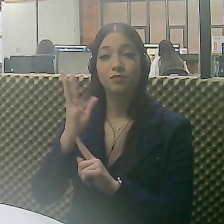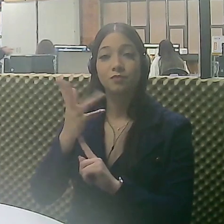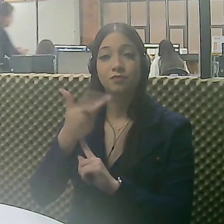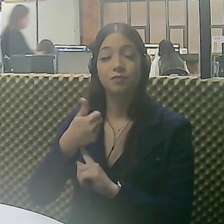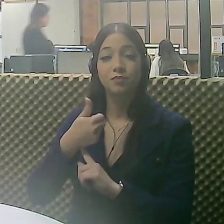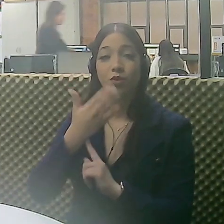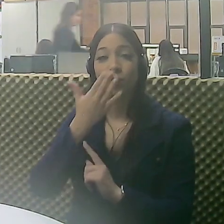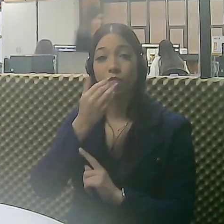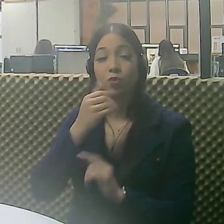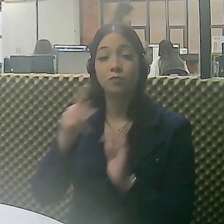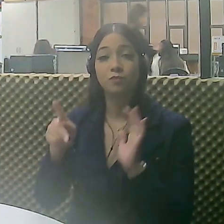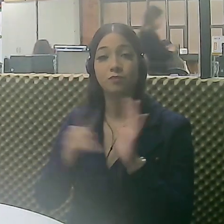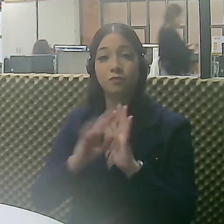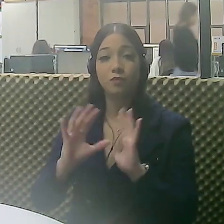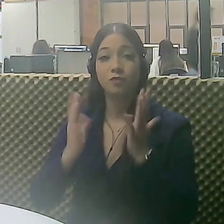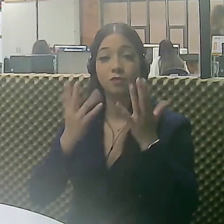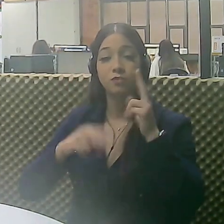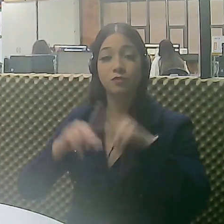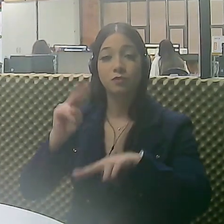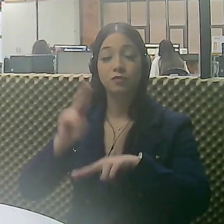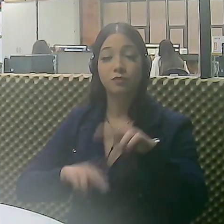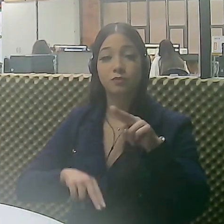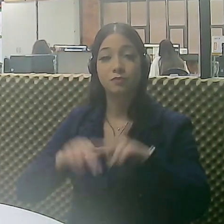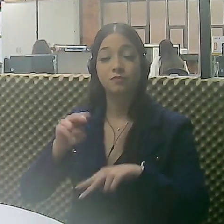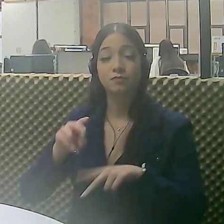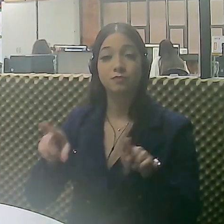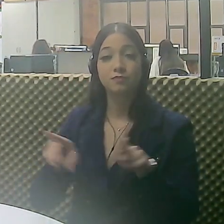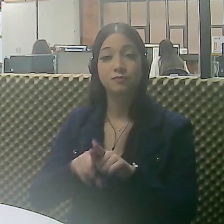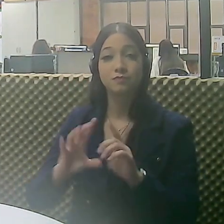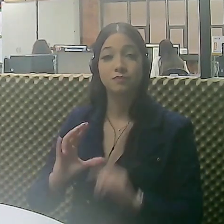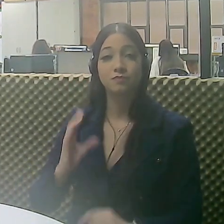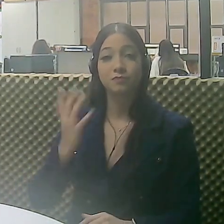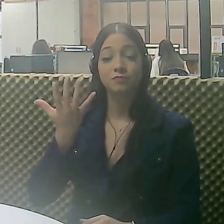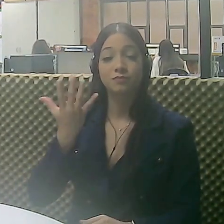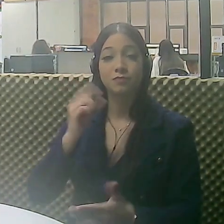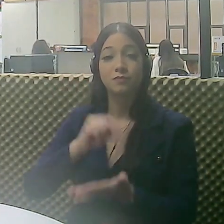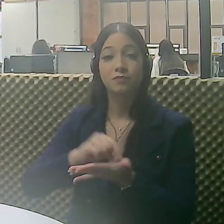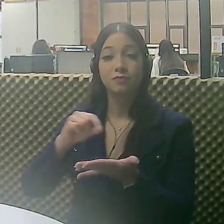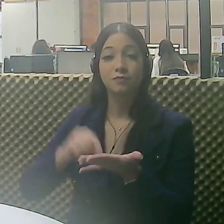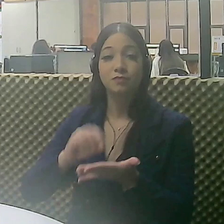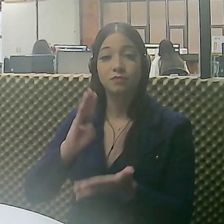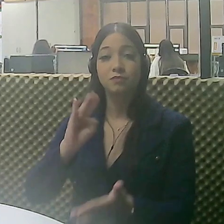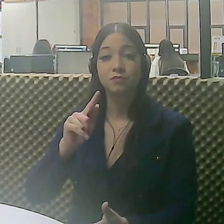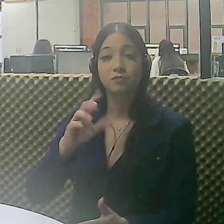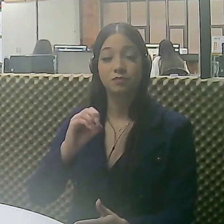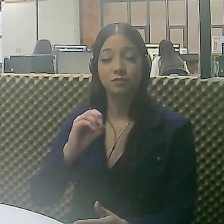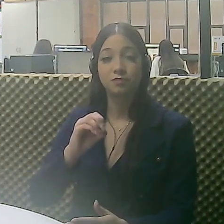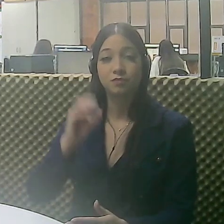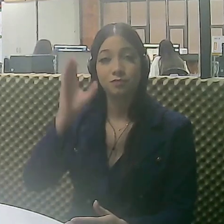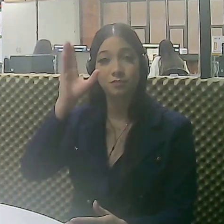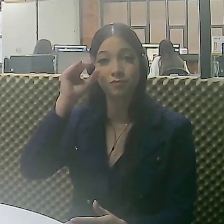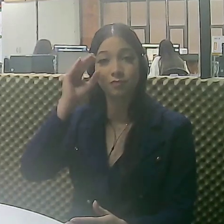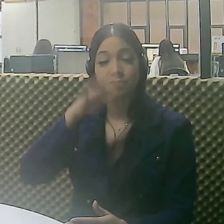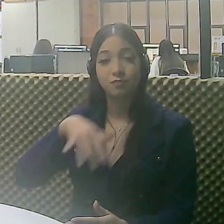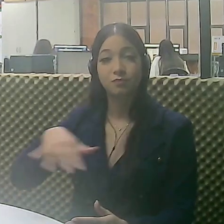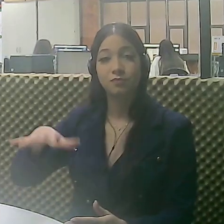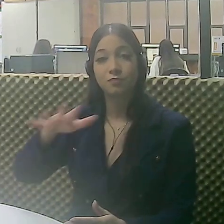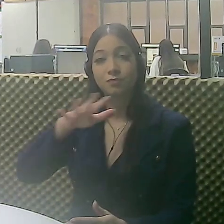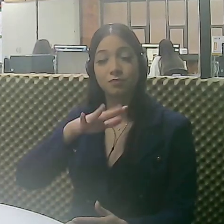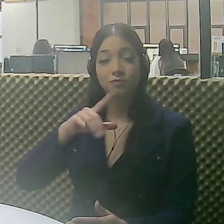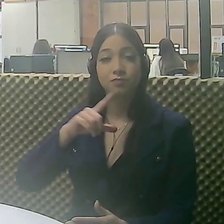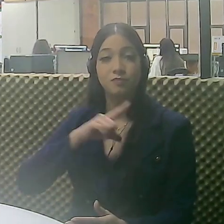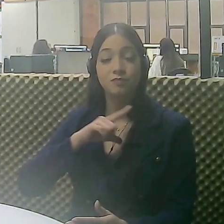e comidas típicas de festas juninas. Também foi realizado um bingo. Entre os destaques assistidos pelos moradores